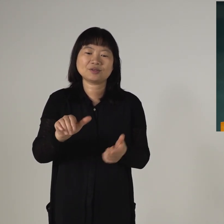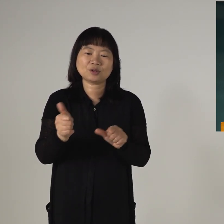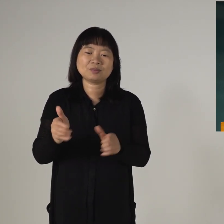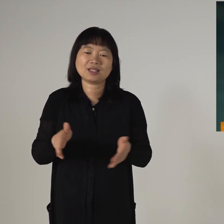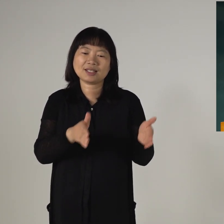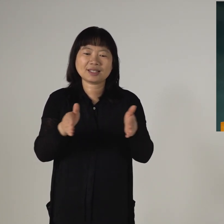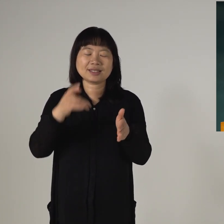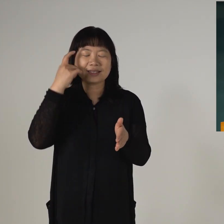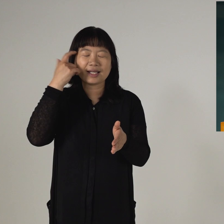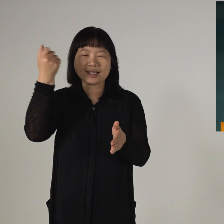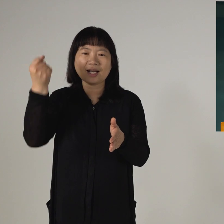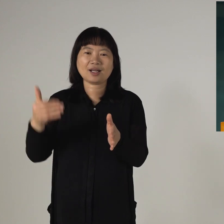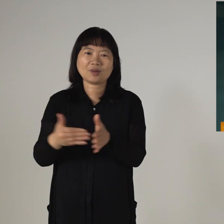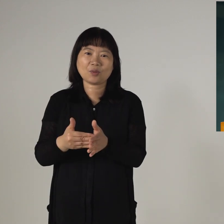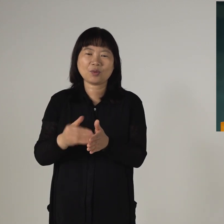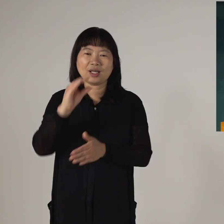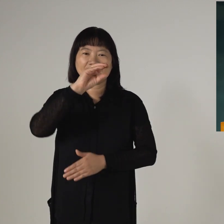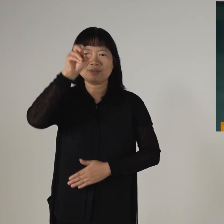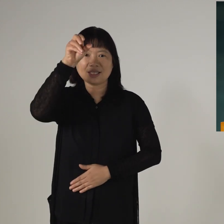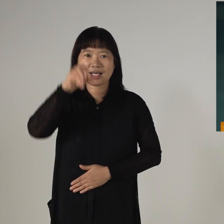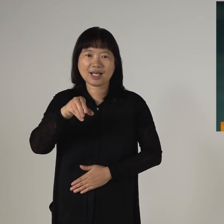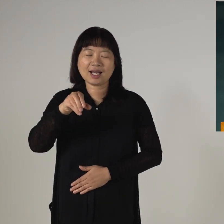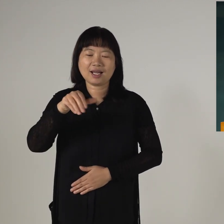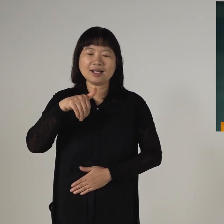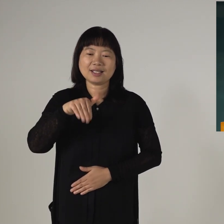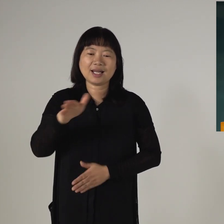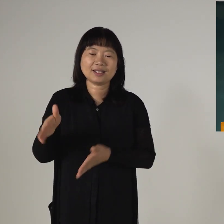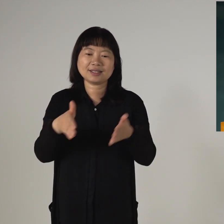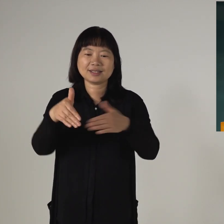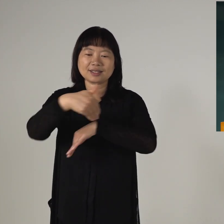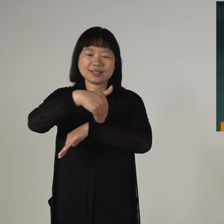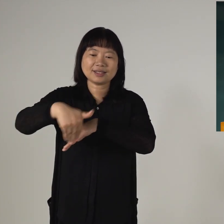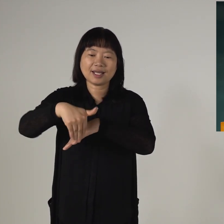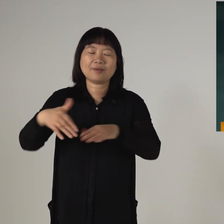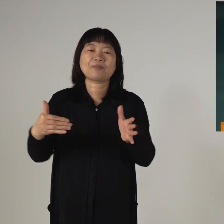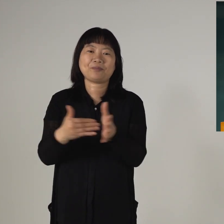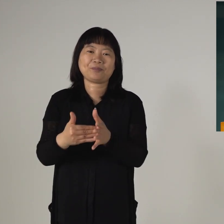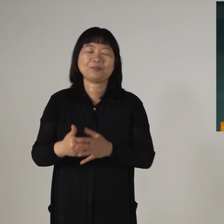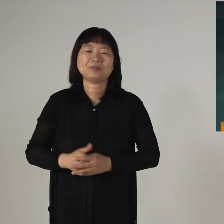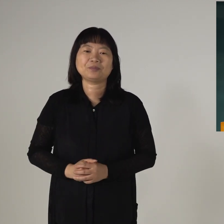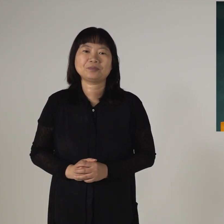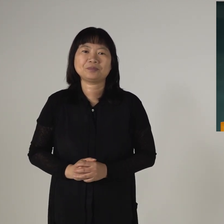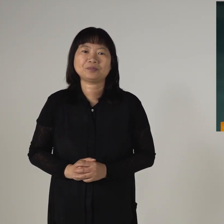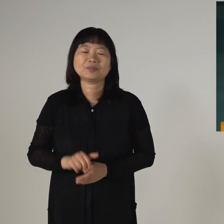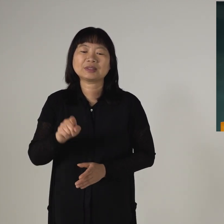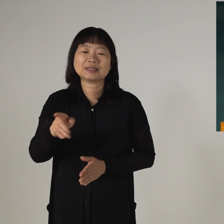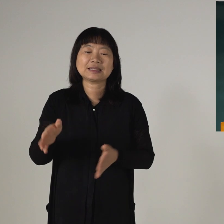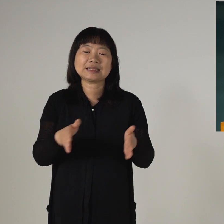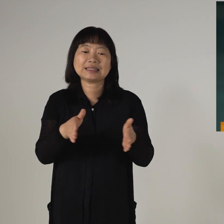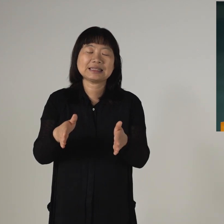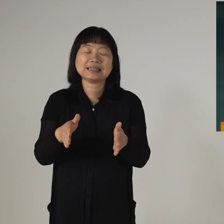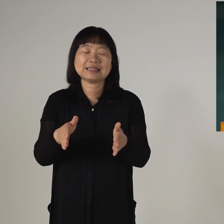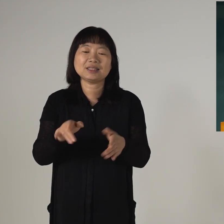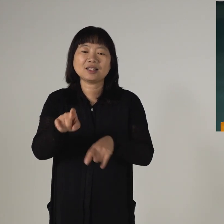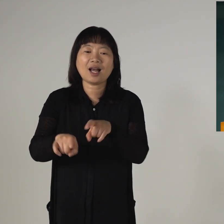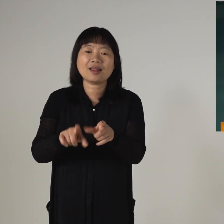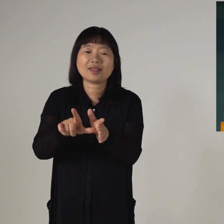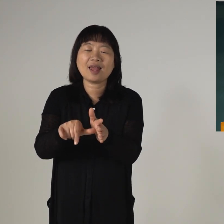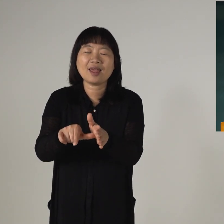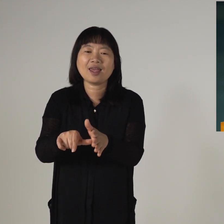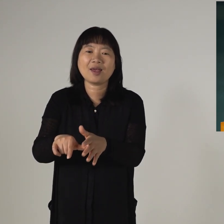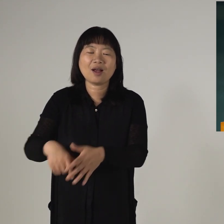생각했고 그리고 십자가로 가는 길을 계획하셨고 그 길에 조금 더